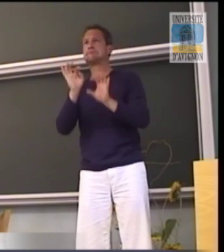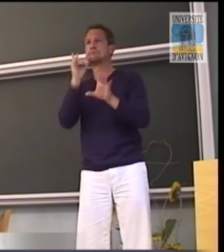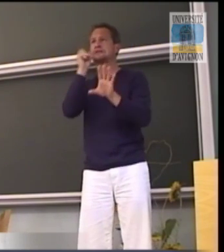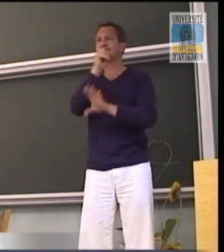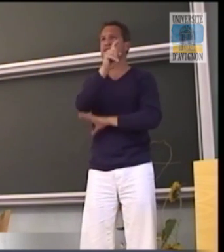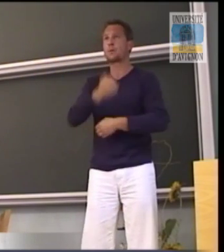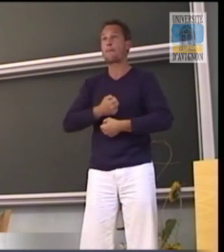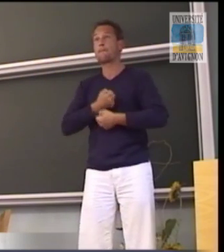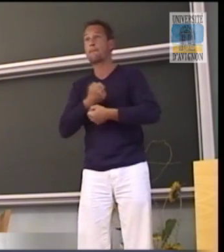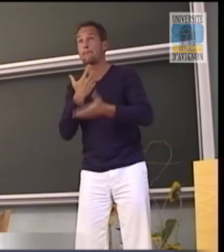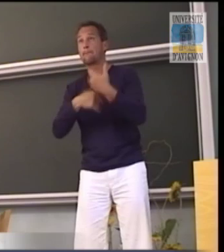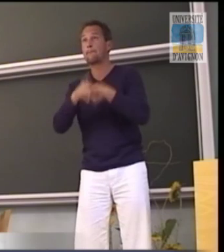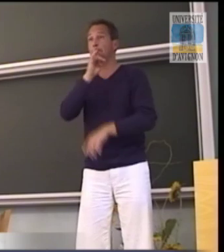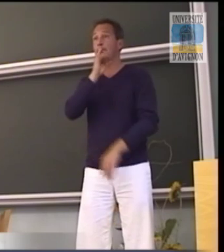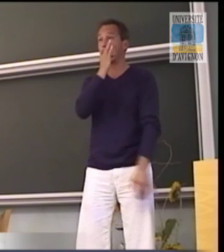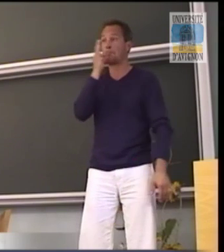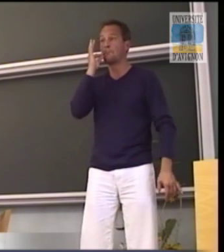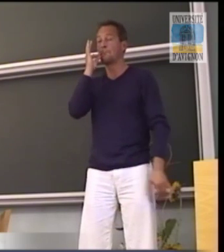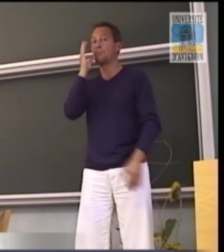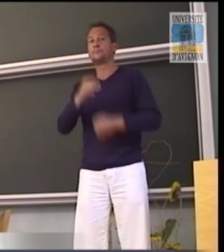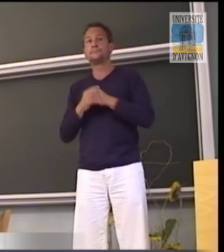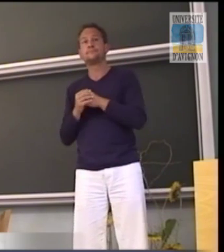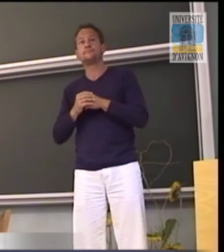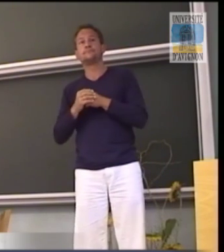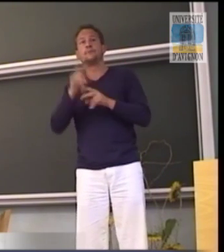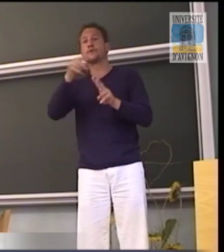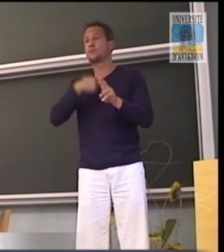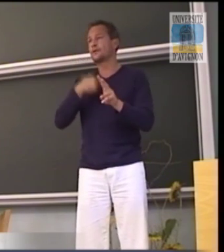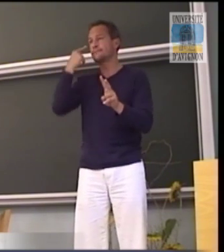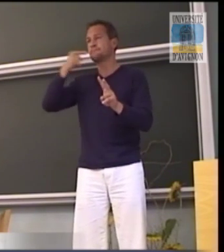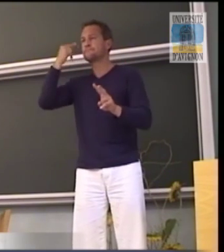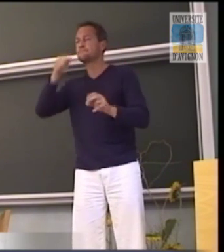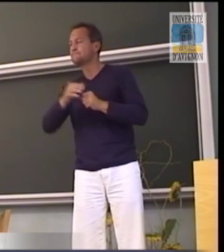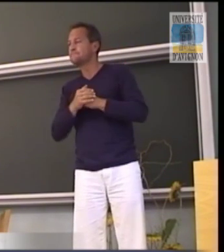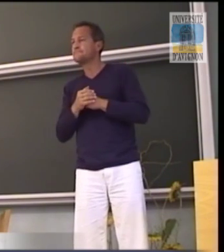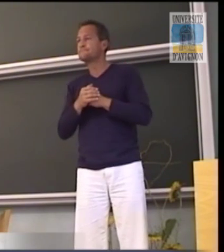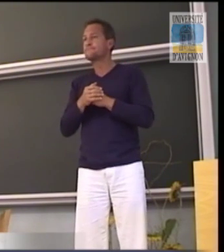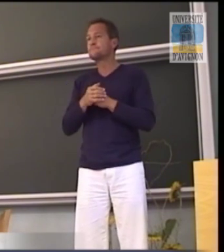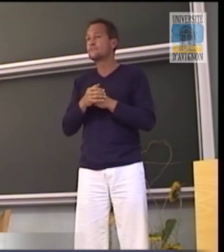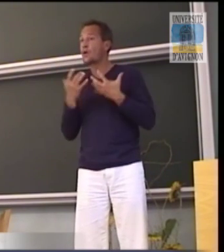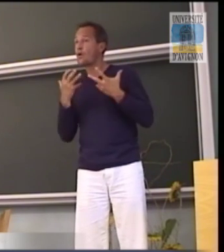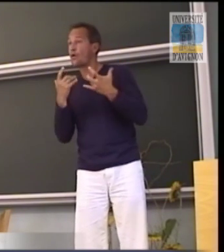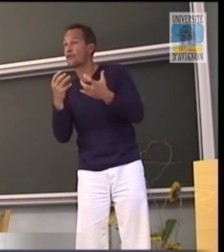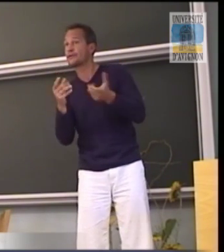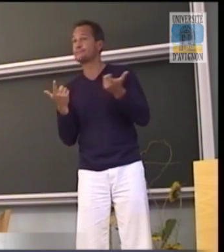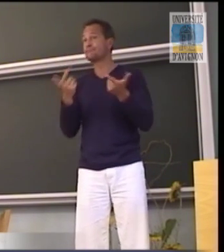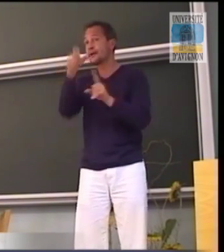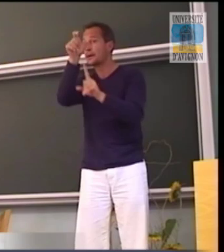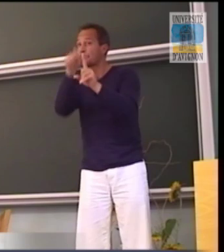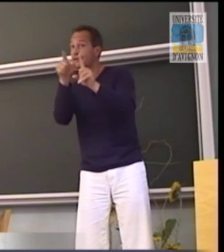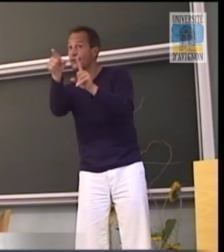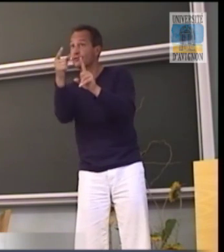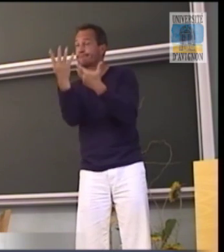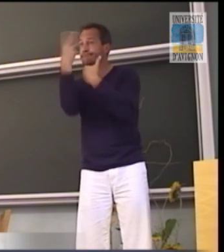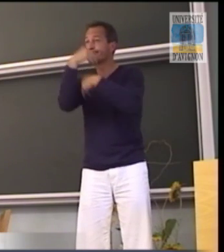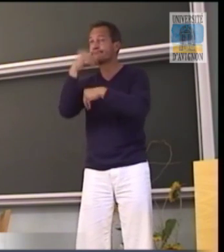Et je me suis rendu compte aussi que je parlais avec la volonté que les gens intègre la dimension de ceux qui ne voient